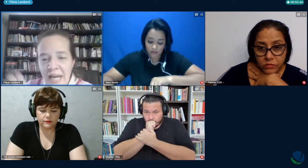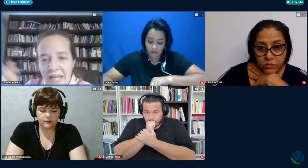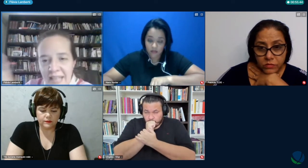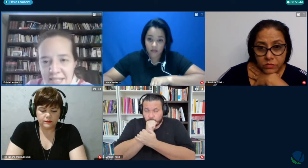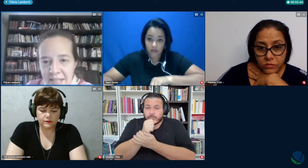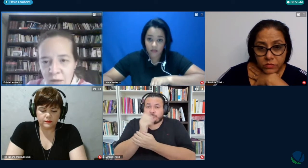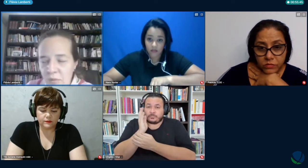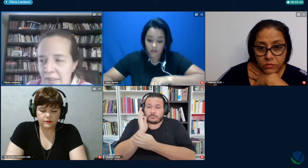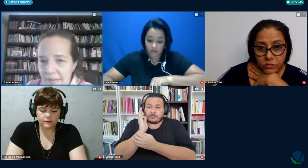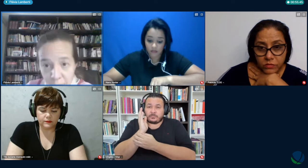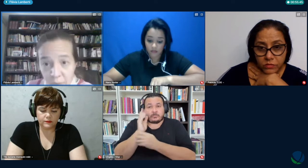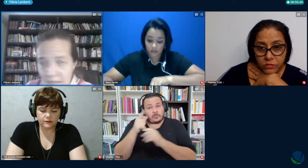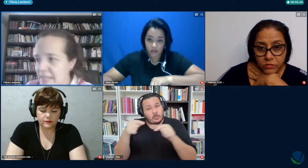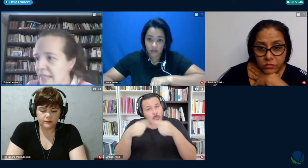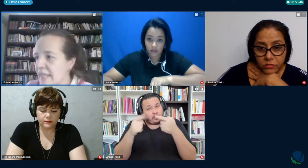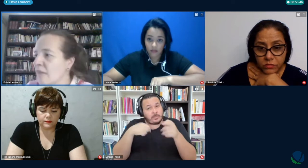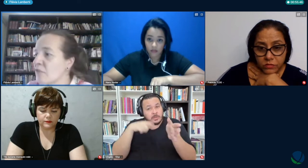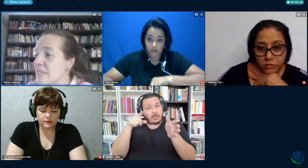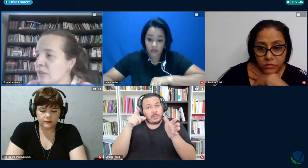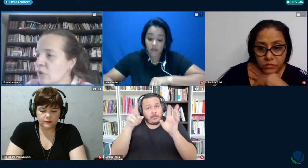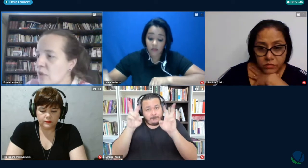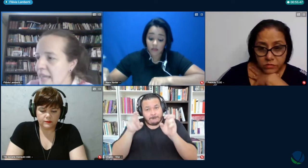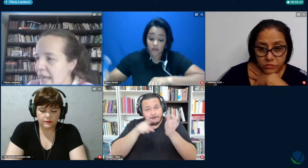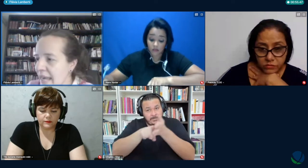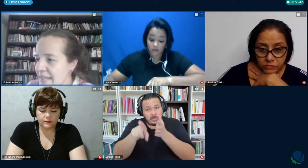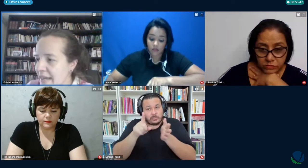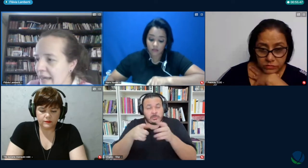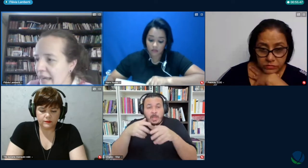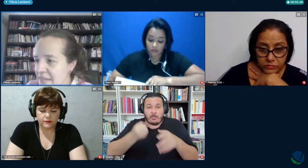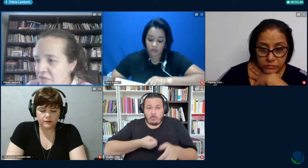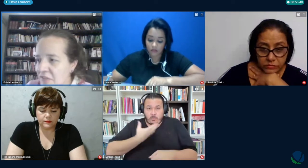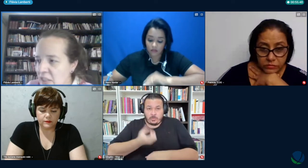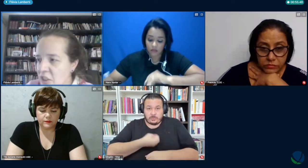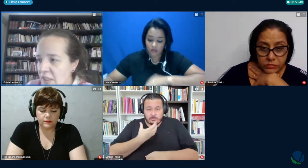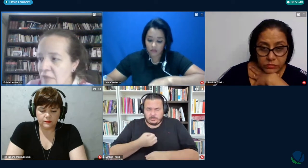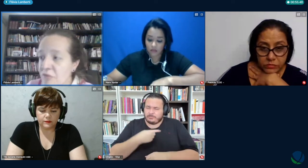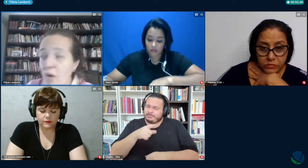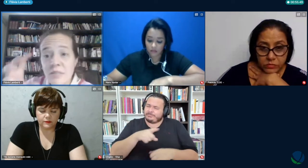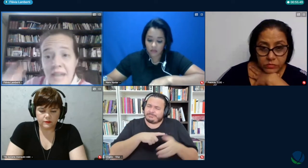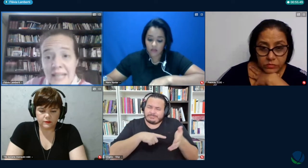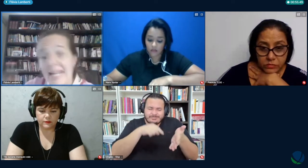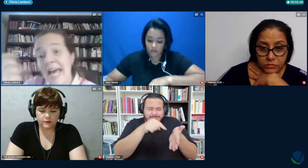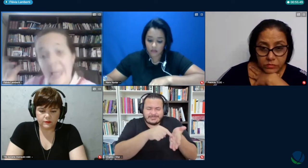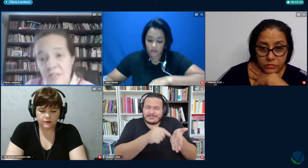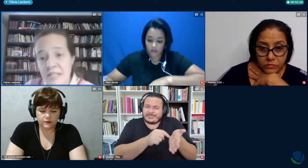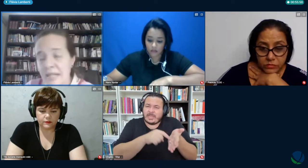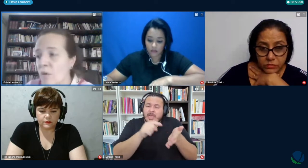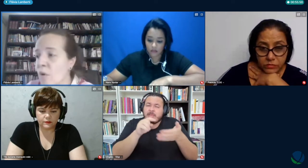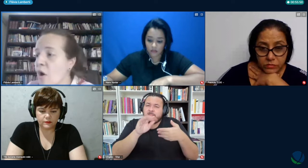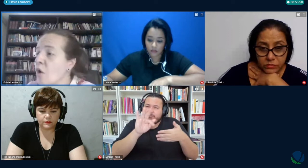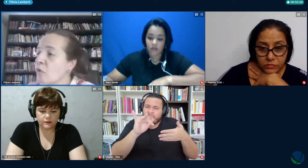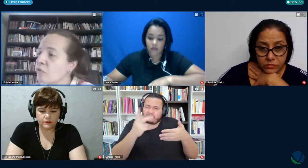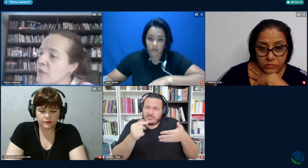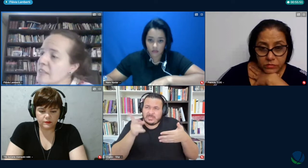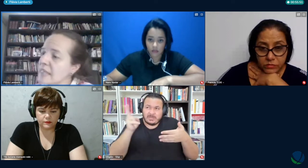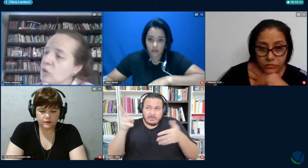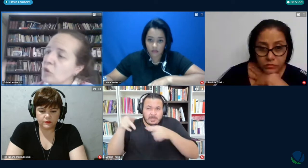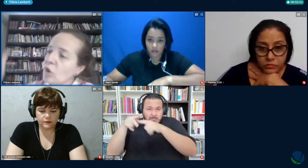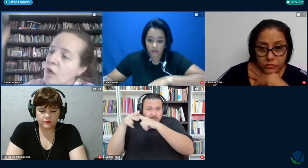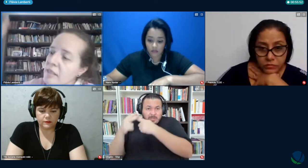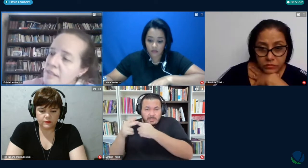isso já na questão da poesia, né? Você trouxe essa ficha que foi usada na revisão,